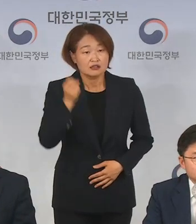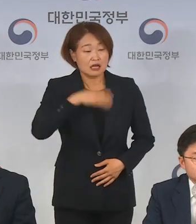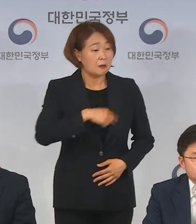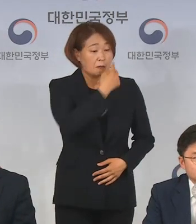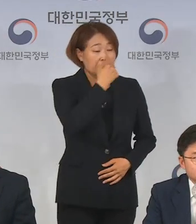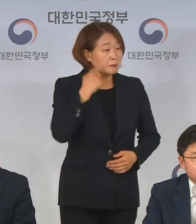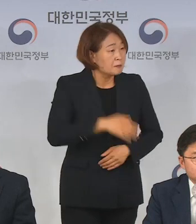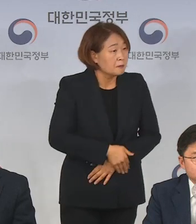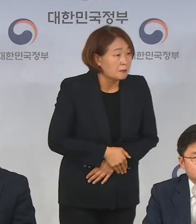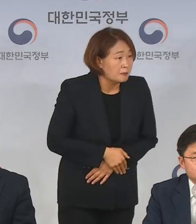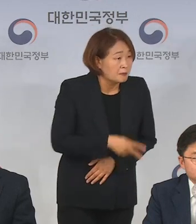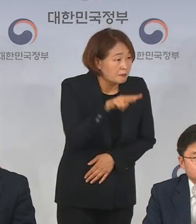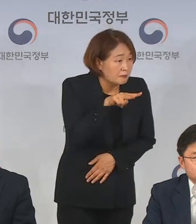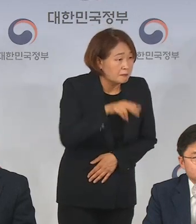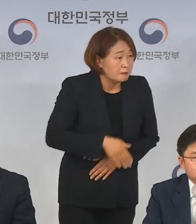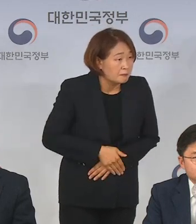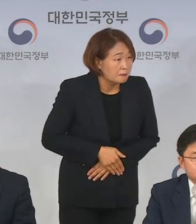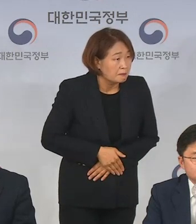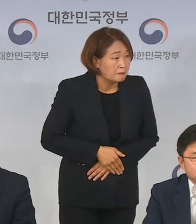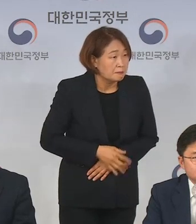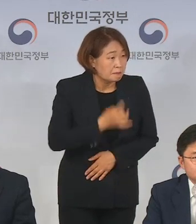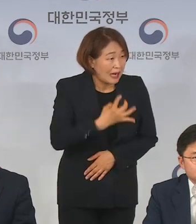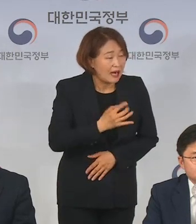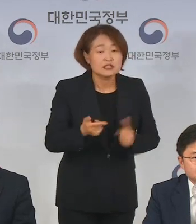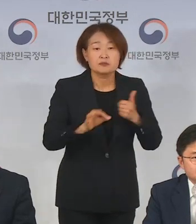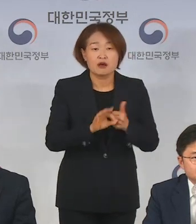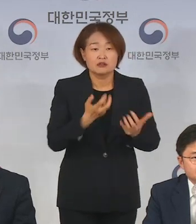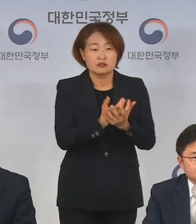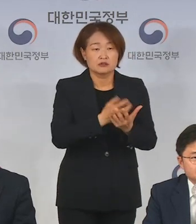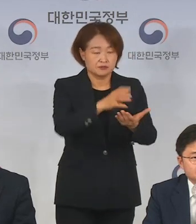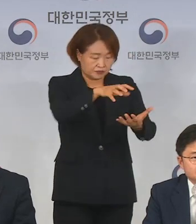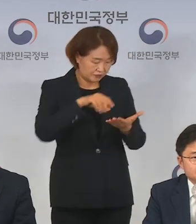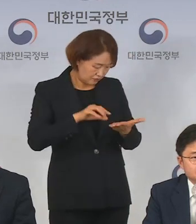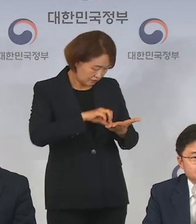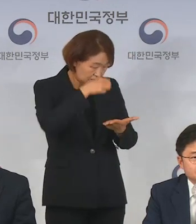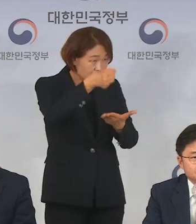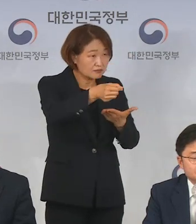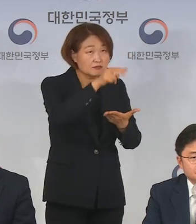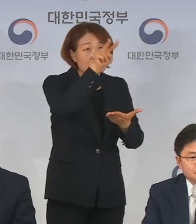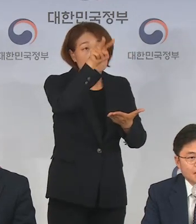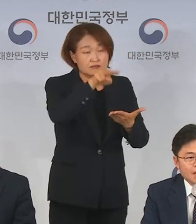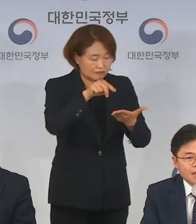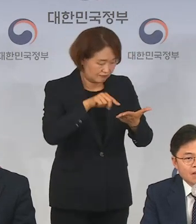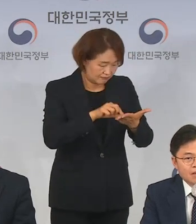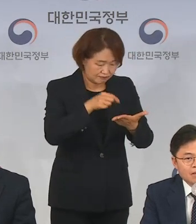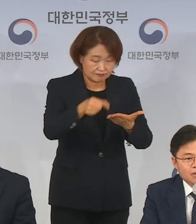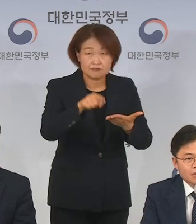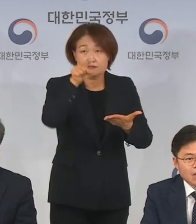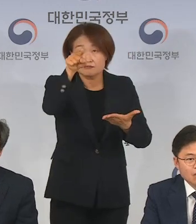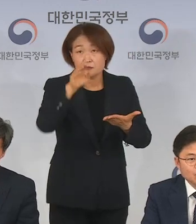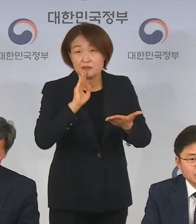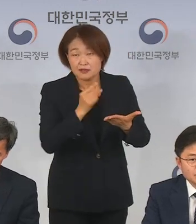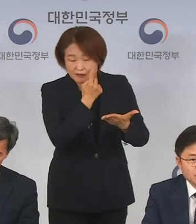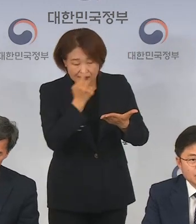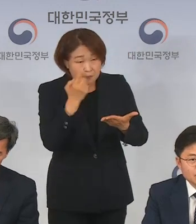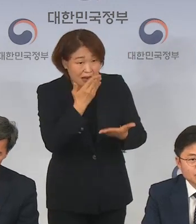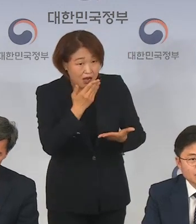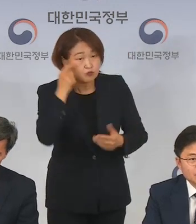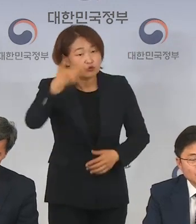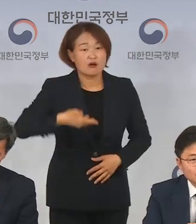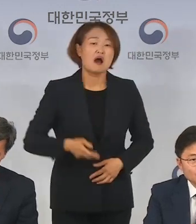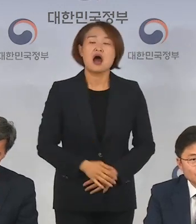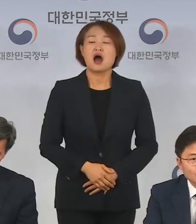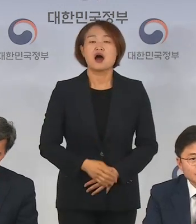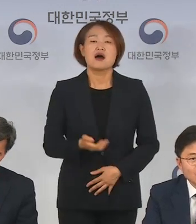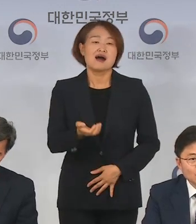보기만 하는 건지 우리가 객관적인 데이터나 뭐 기구로 검증을 할 수 있는지 그 부분도 같이 설명해 주셨으면 좋겠습니다. 아까도 말씀드렸던